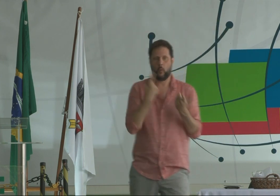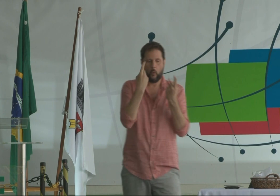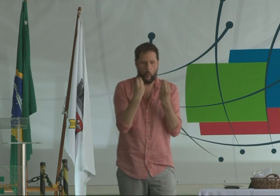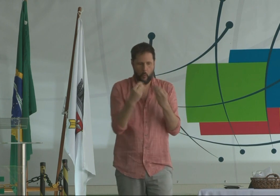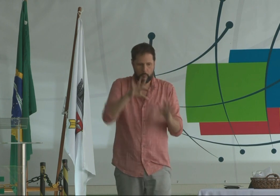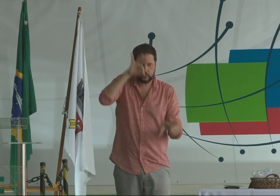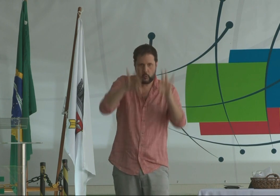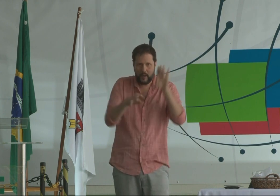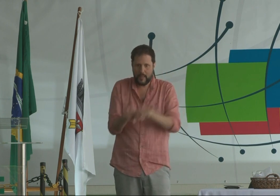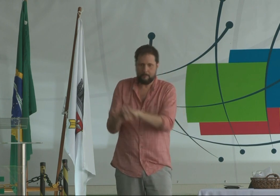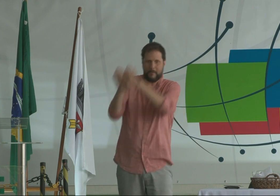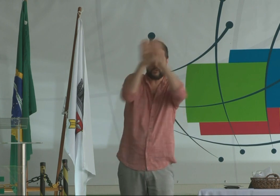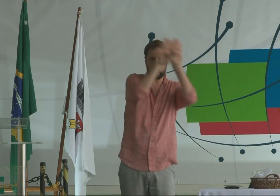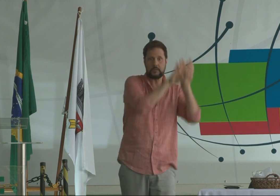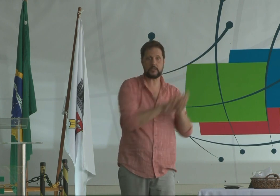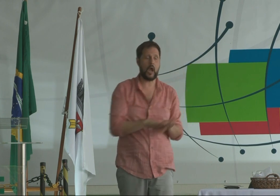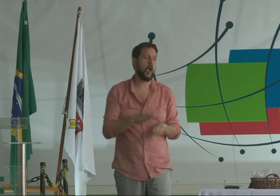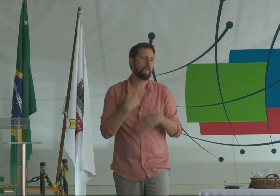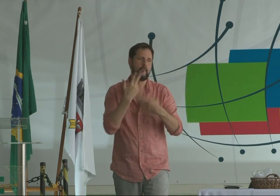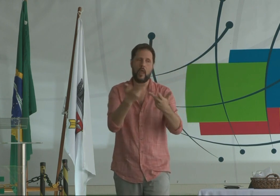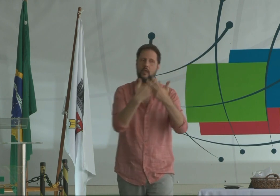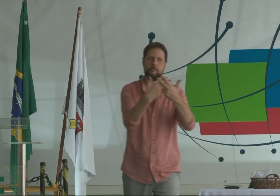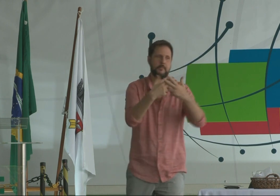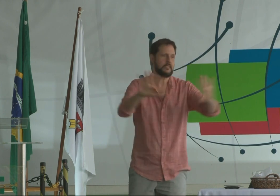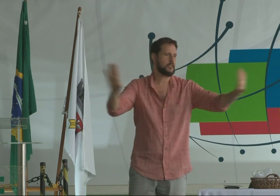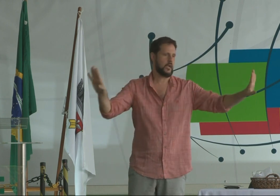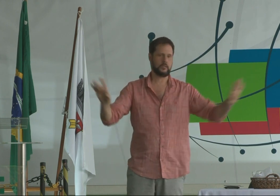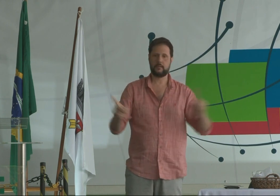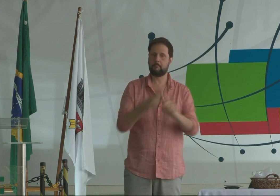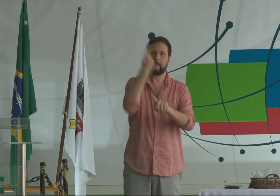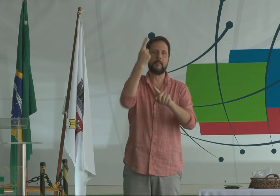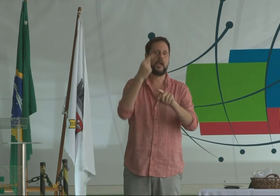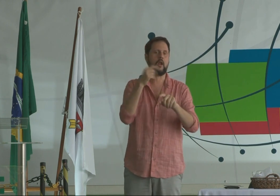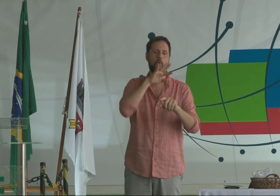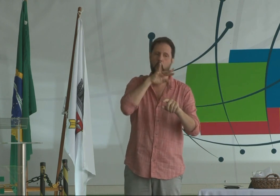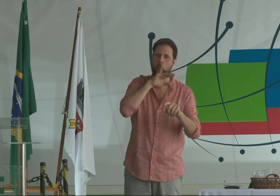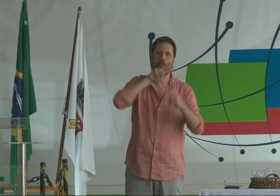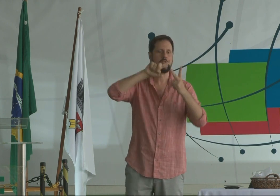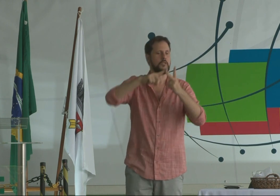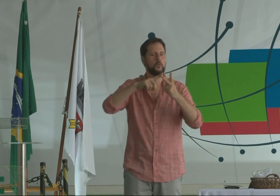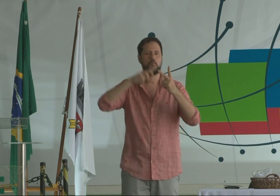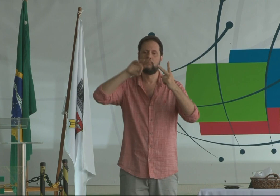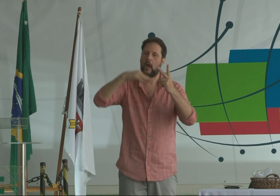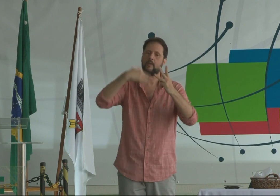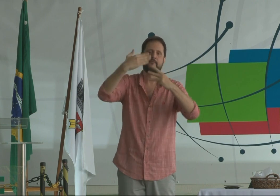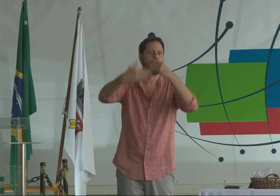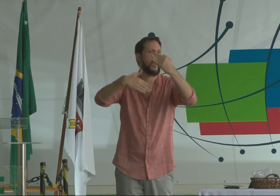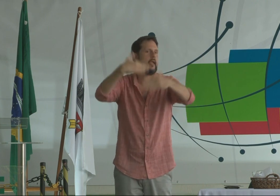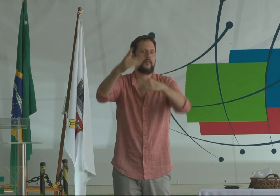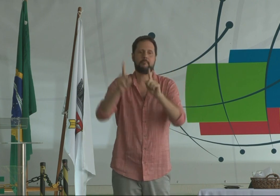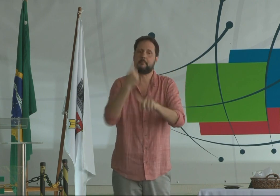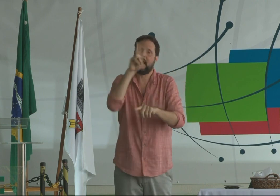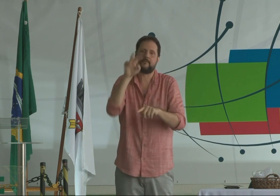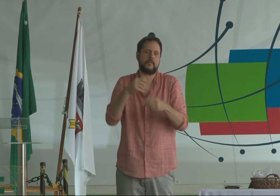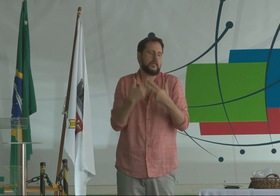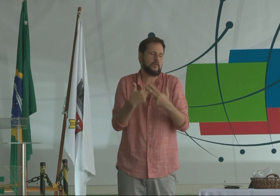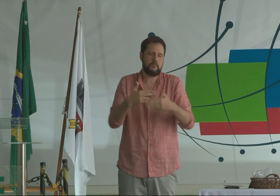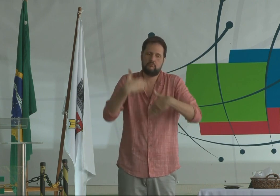país. Mas existe uma coisa que eu consigo orientar para uma normativa padrão. E na linguatização, como que isso seria feito? É um processo que não é